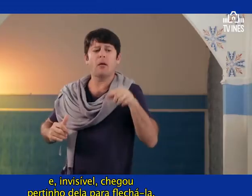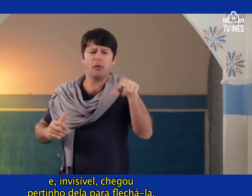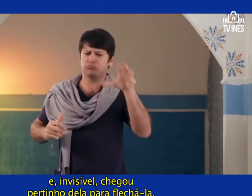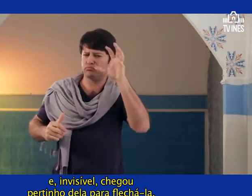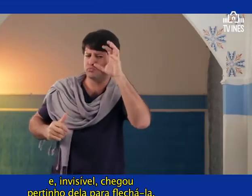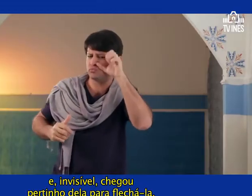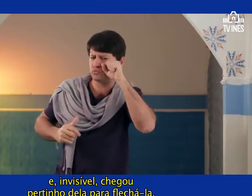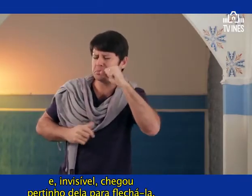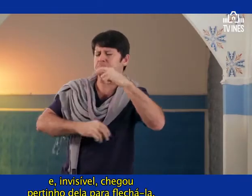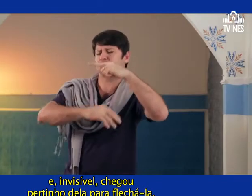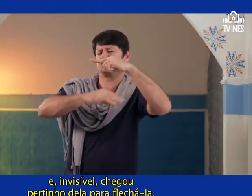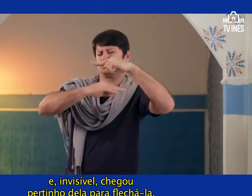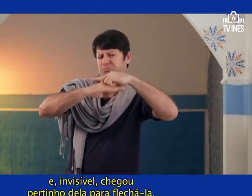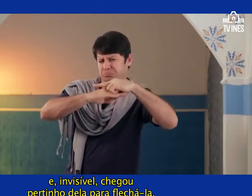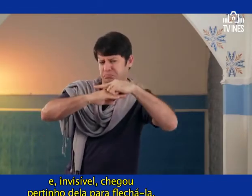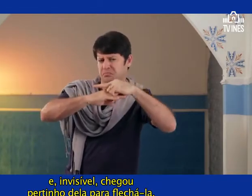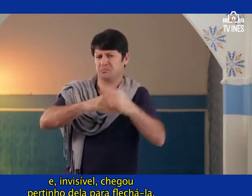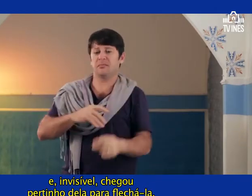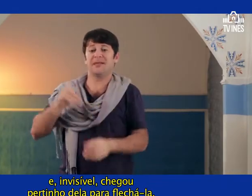chegou pertinho dela para flechá-la.